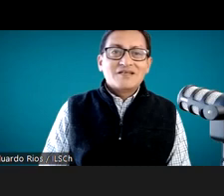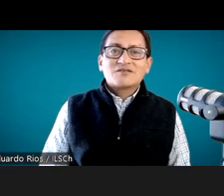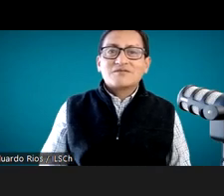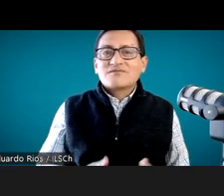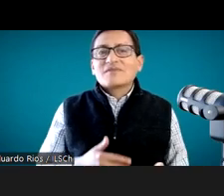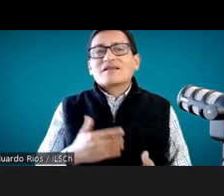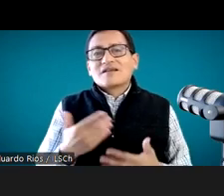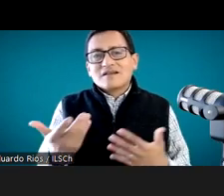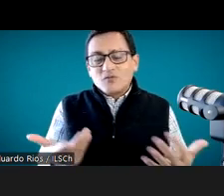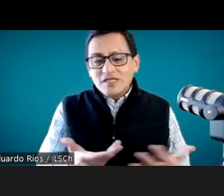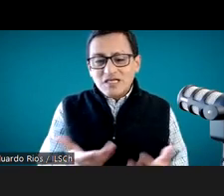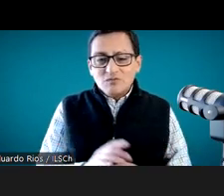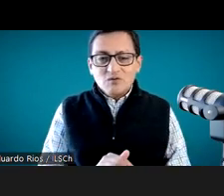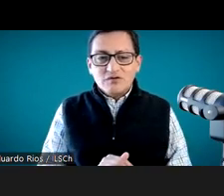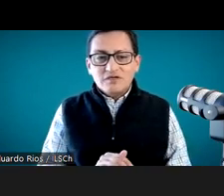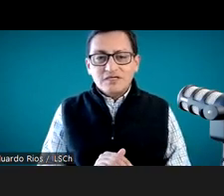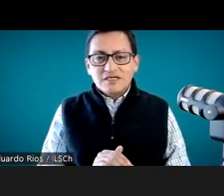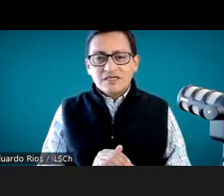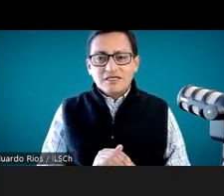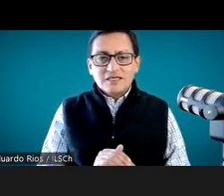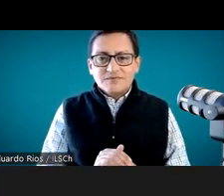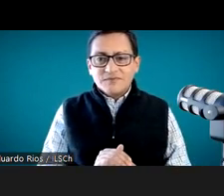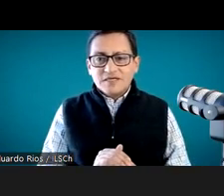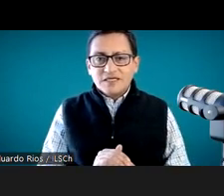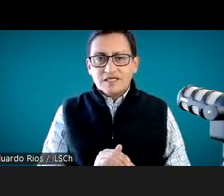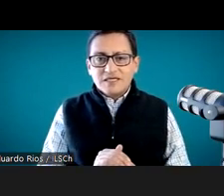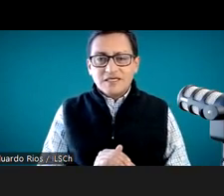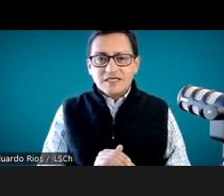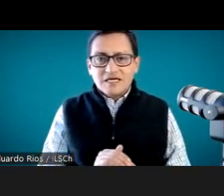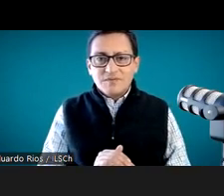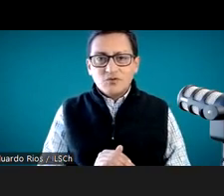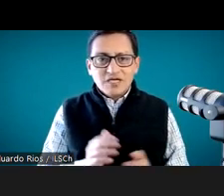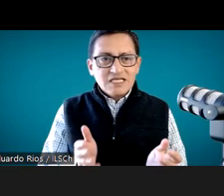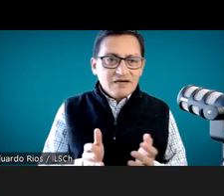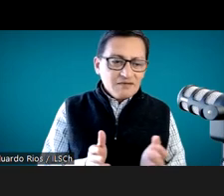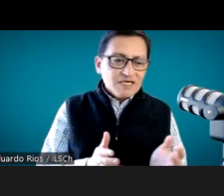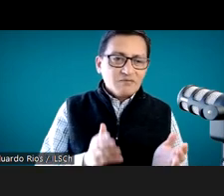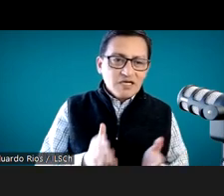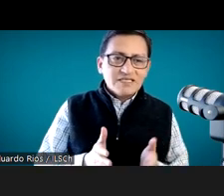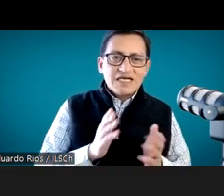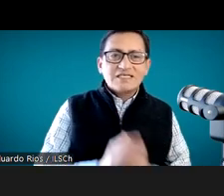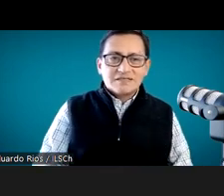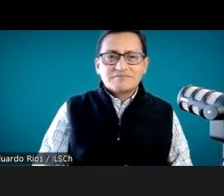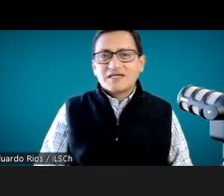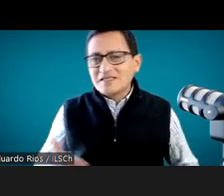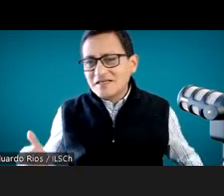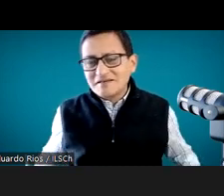enfermeros. Entonces, cuéntenos más o menos en qué ámbito ustedes trabajan para poder así